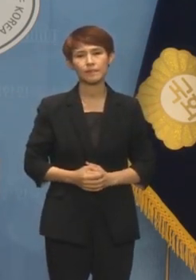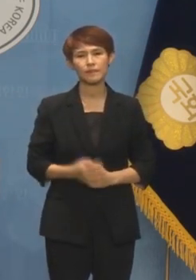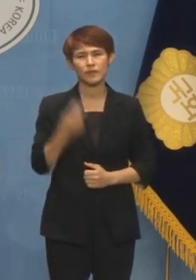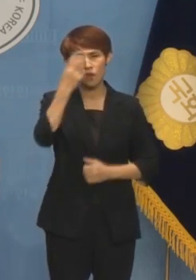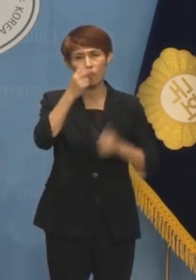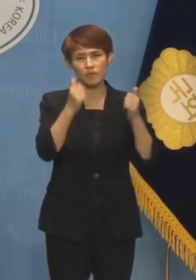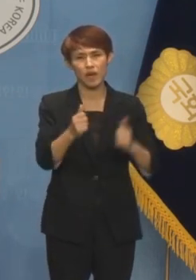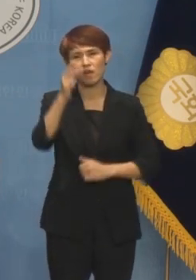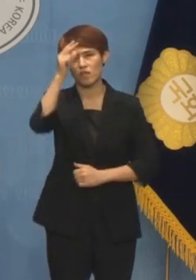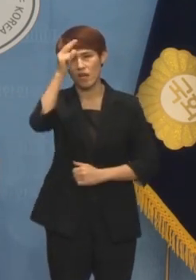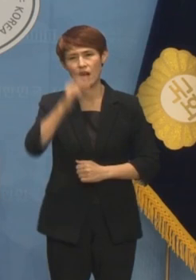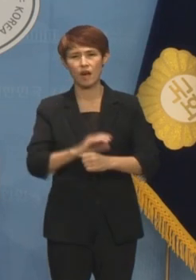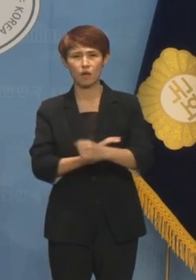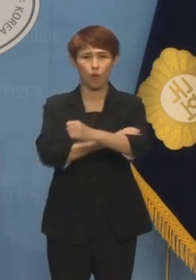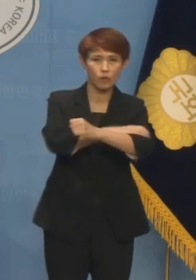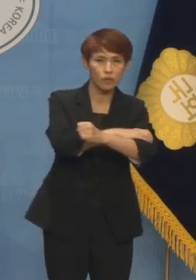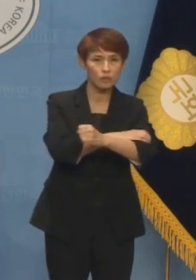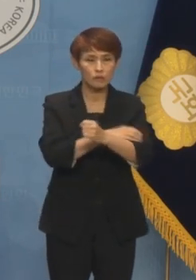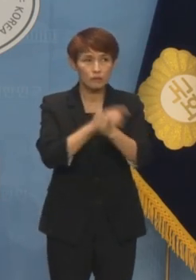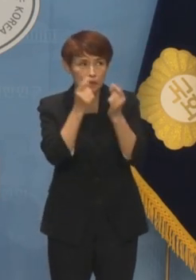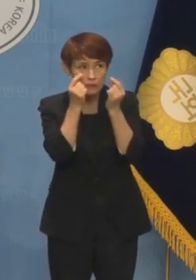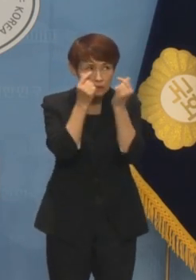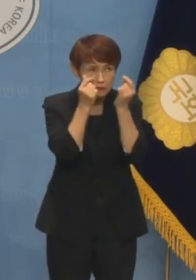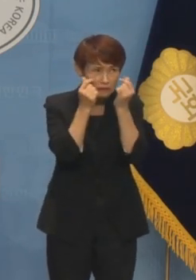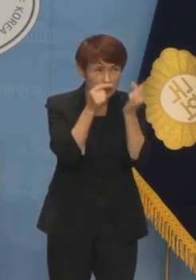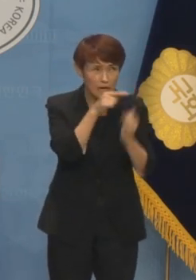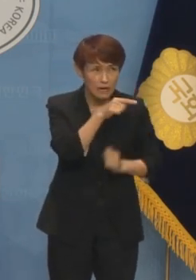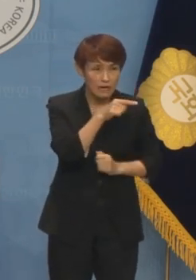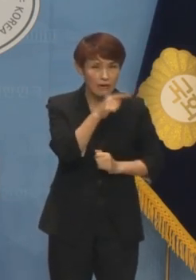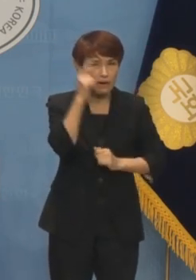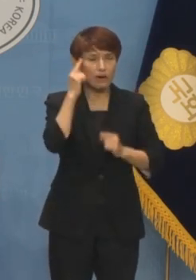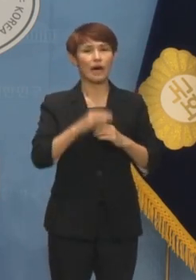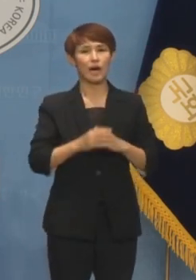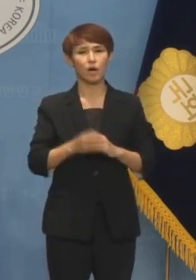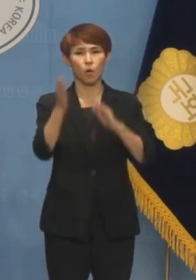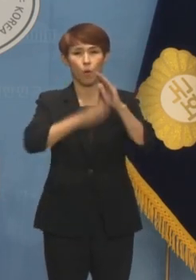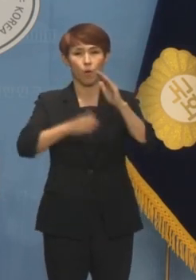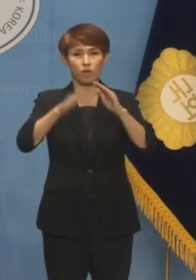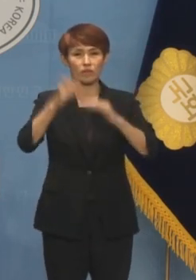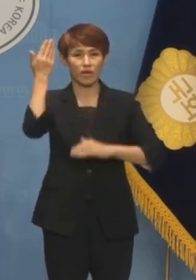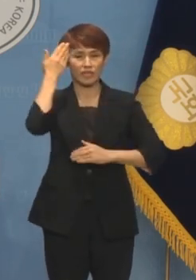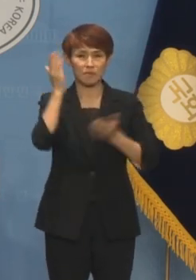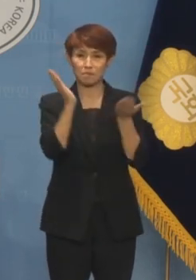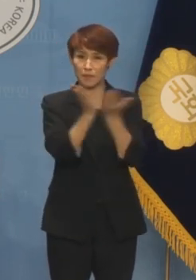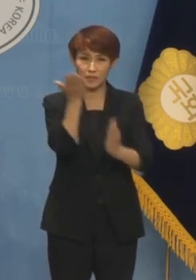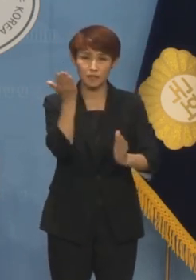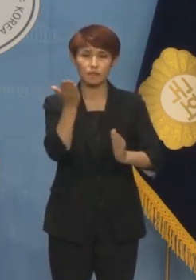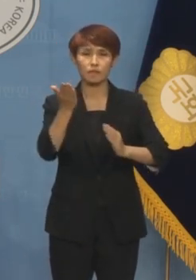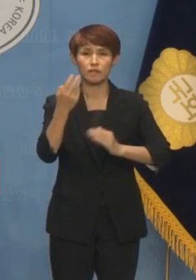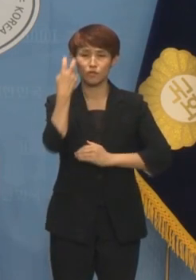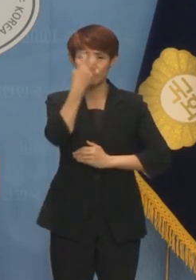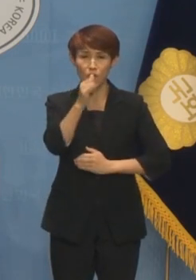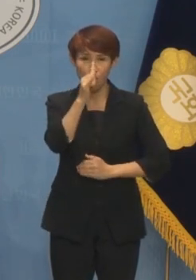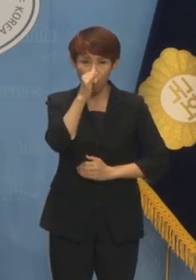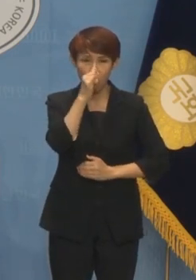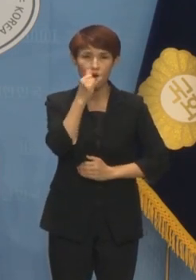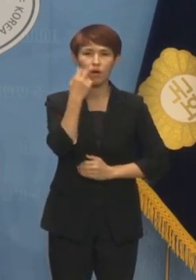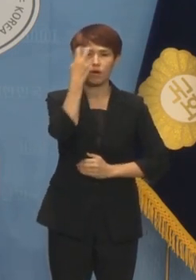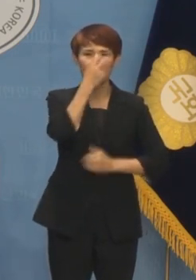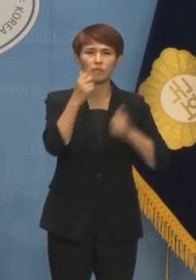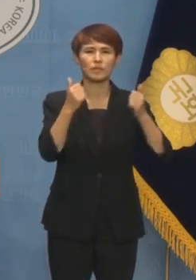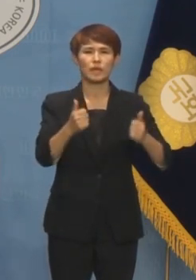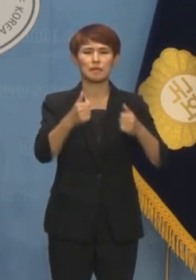검찰과 경찰이 권력의 눈치를 보고 알아서 공정과 상식에 반하는 수사를 하는 것은 경찰과 검찰을